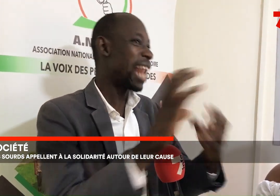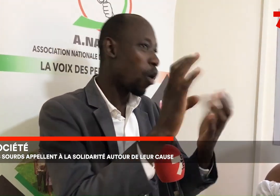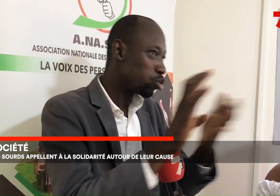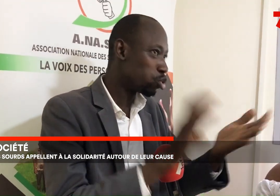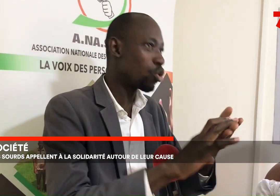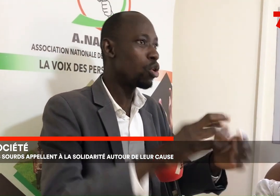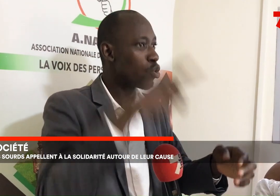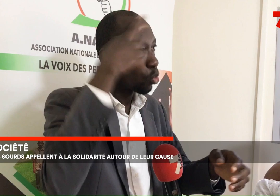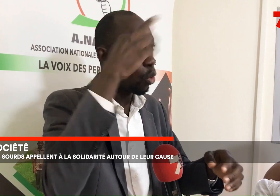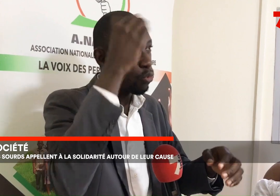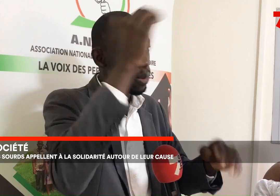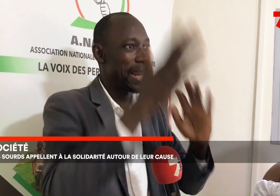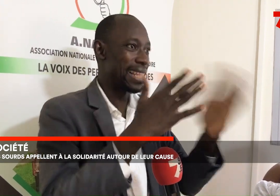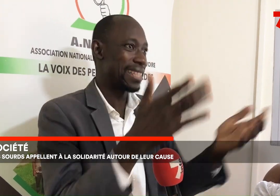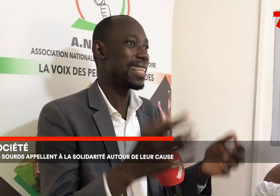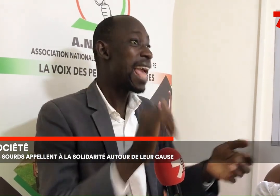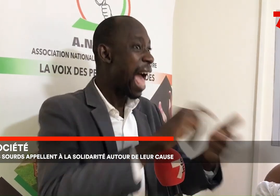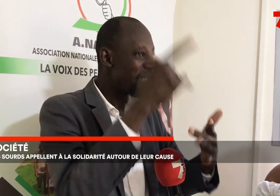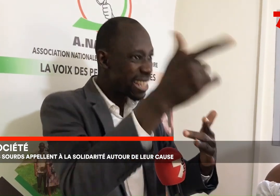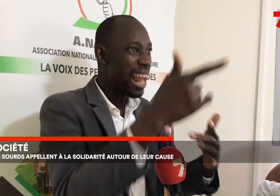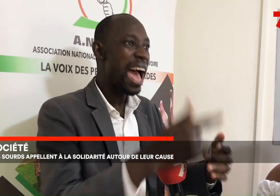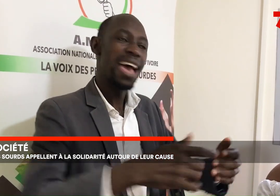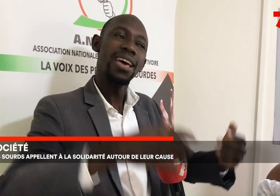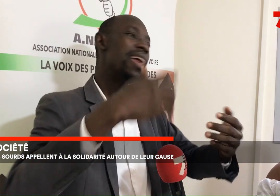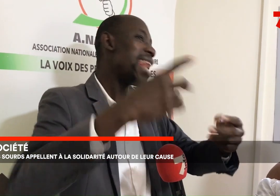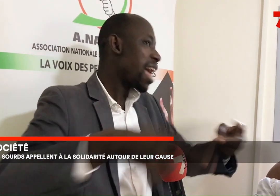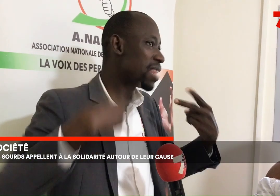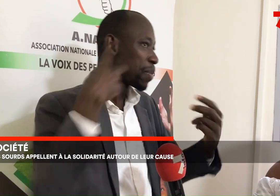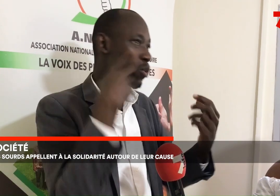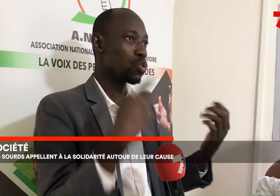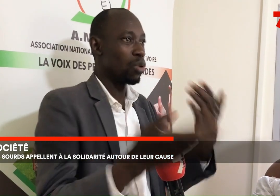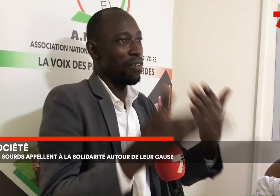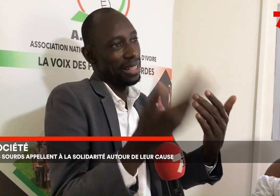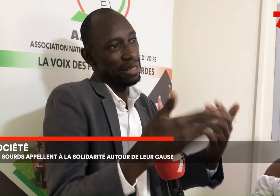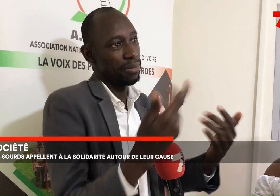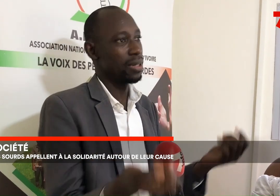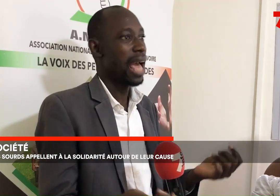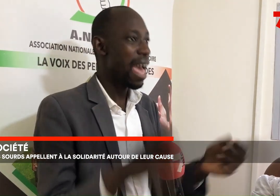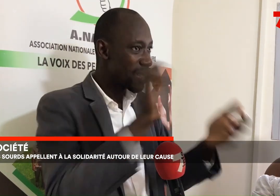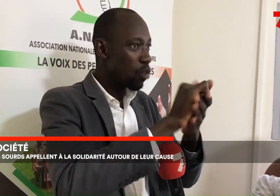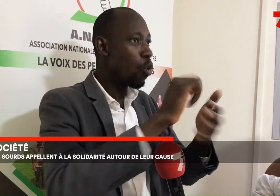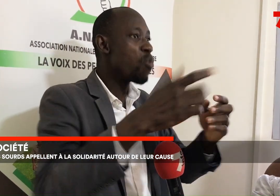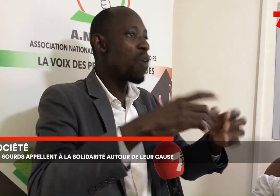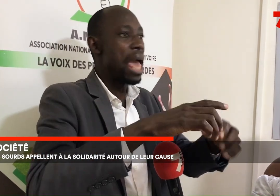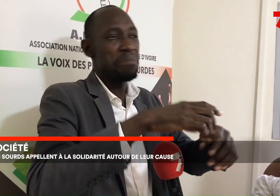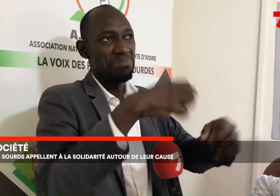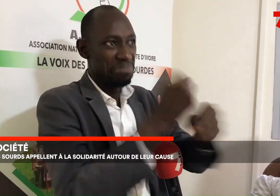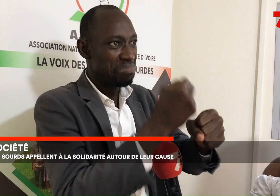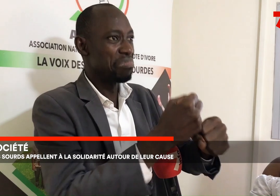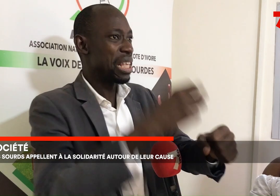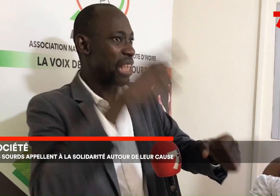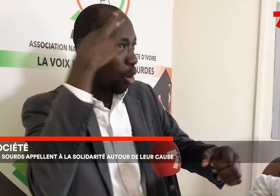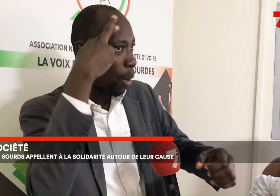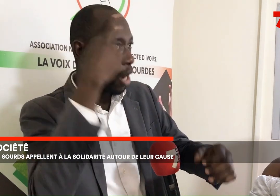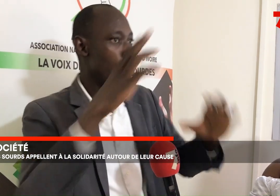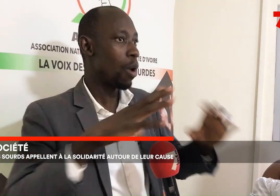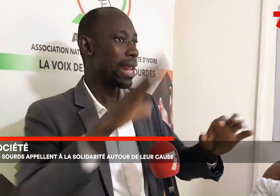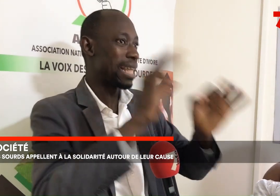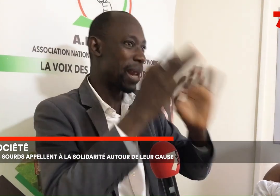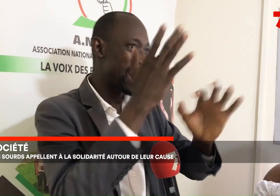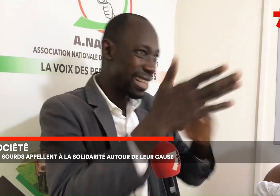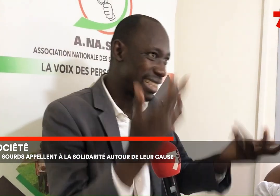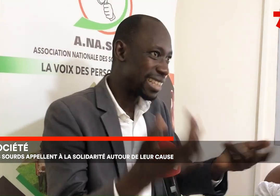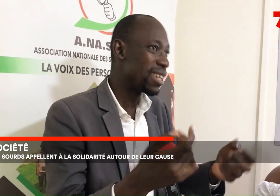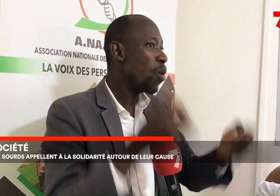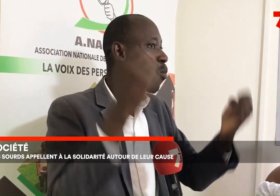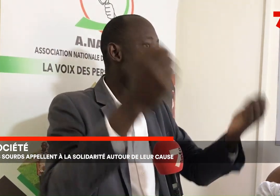dans la constitution qui recommande la des signes. Avec ça, l'avis des personnes s'ouvrent facilement. À l'instant, nous pouvons essayer de reconnaître le corps d